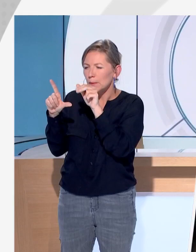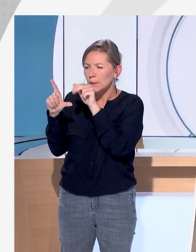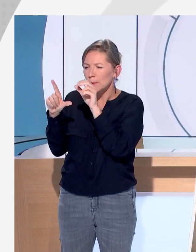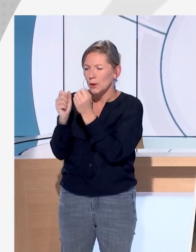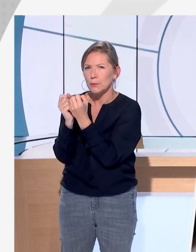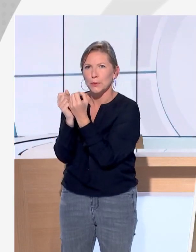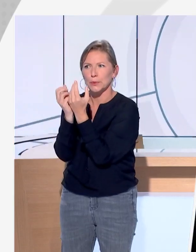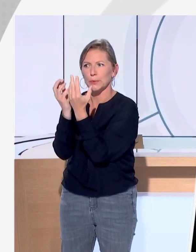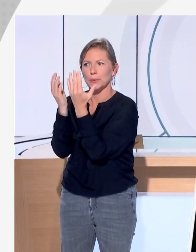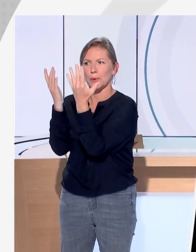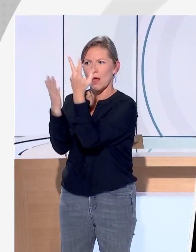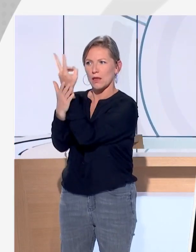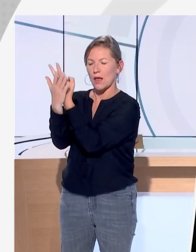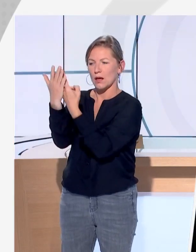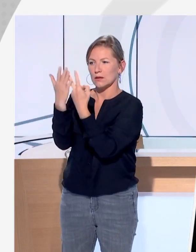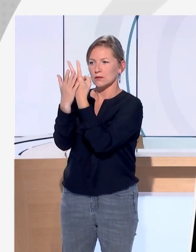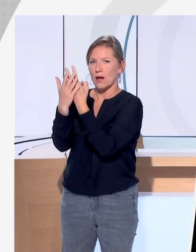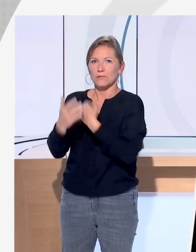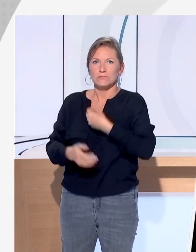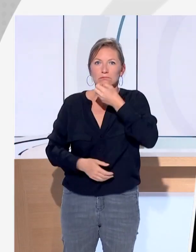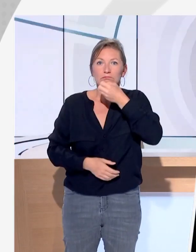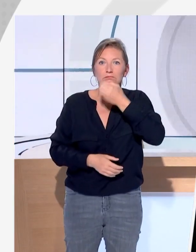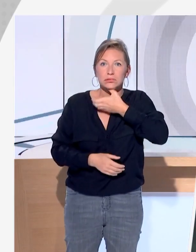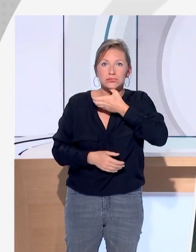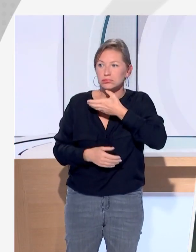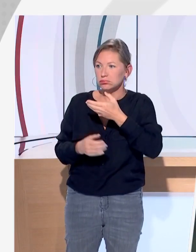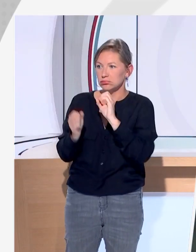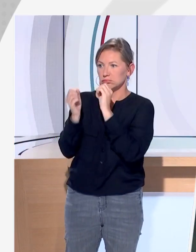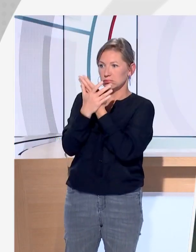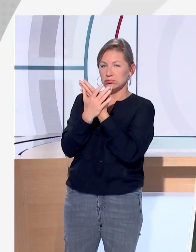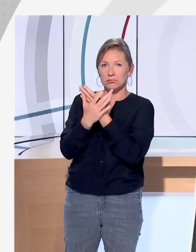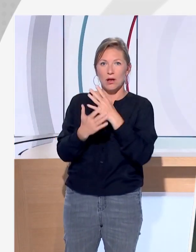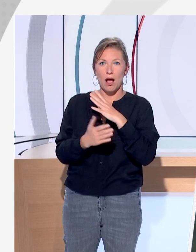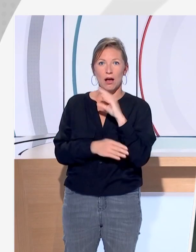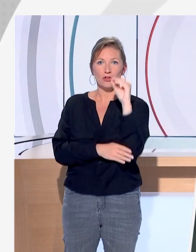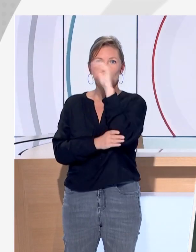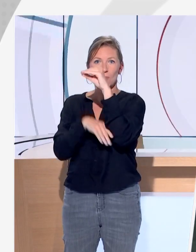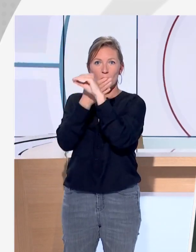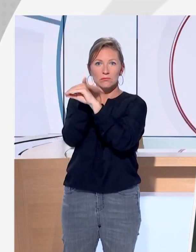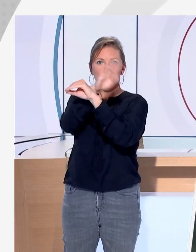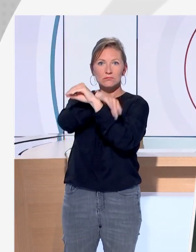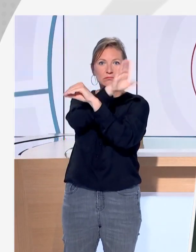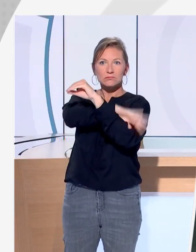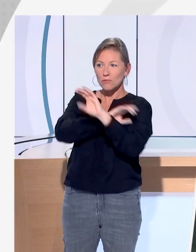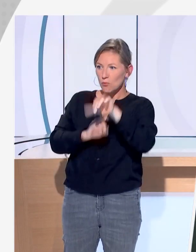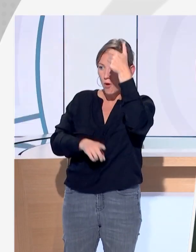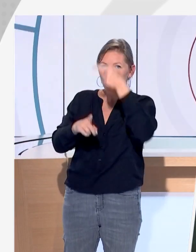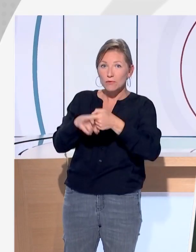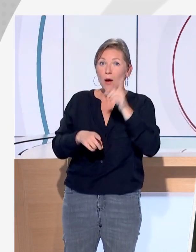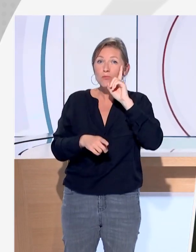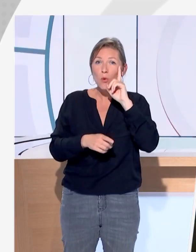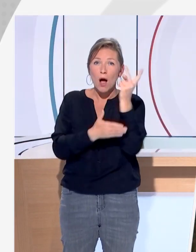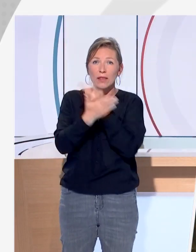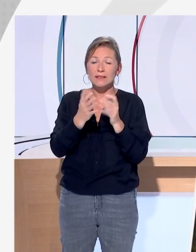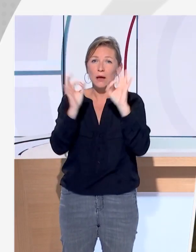toute cette partie, toute cette couche de calcite, et on a découvert qu'il y avait vraiment un chameau. C'était vraiment une grande surprise parce que c'était la première